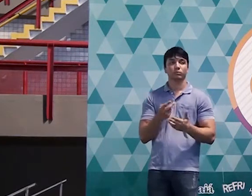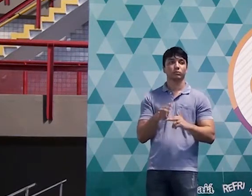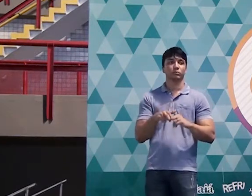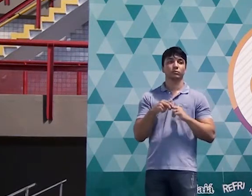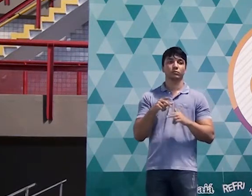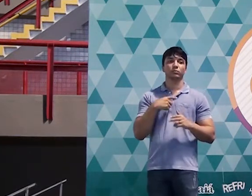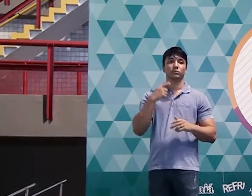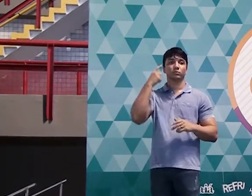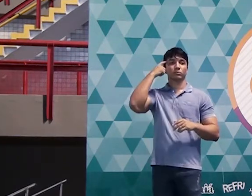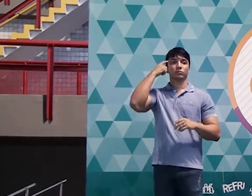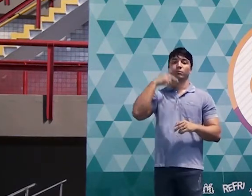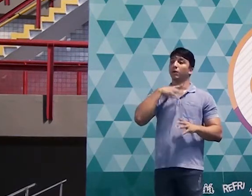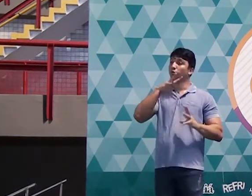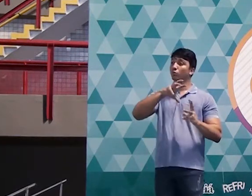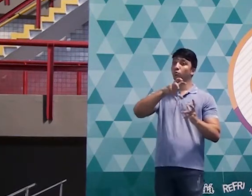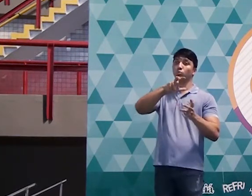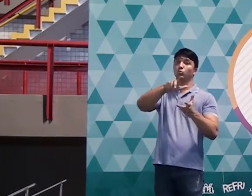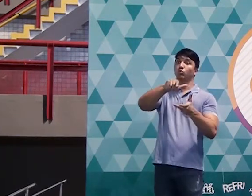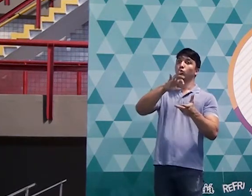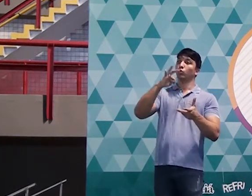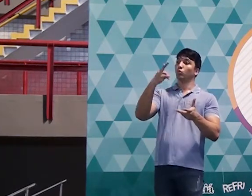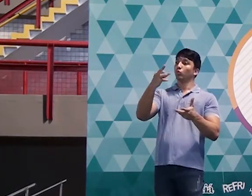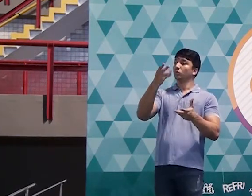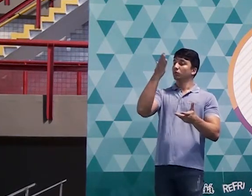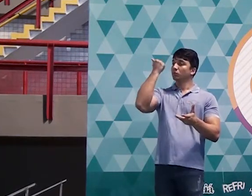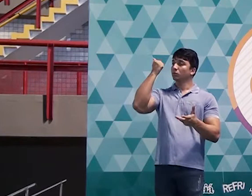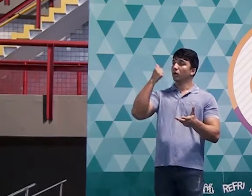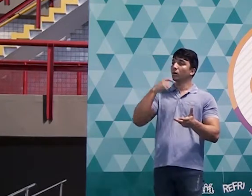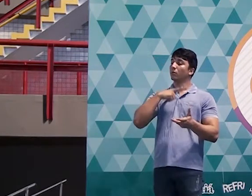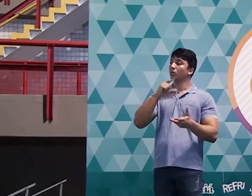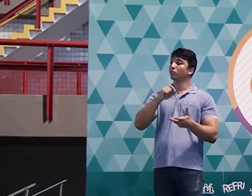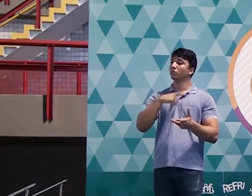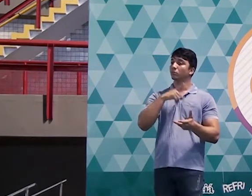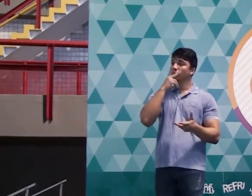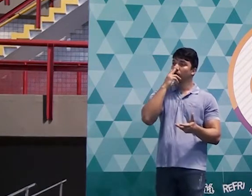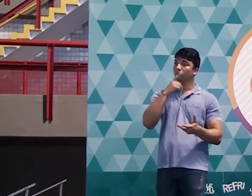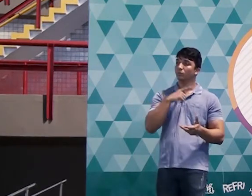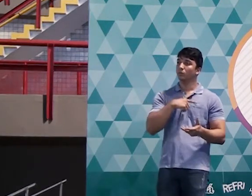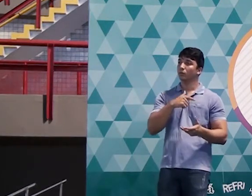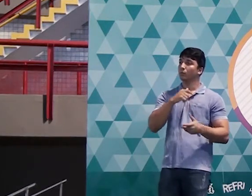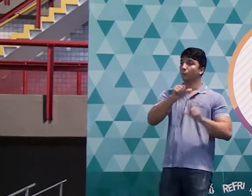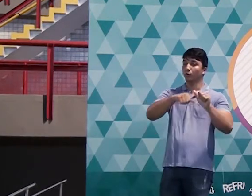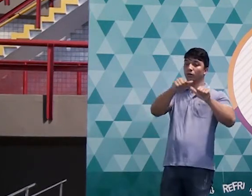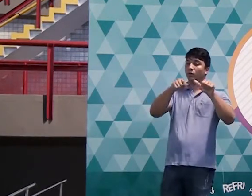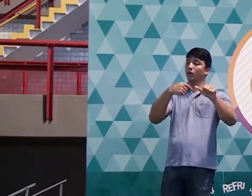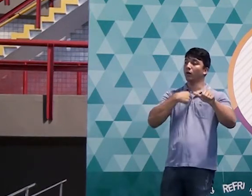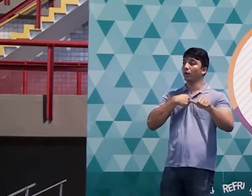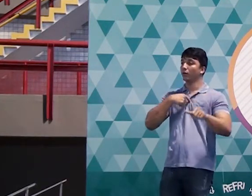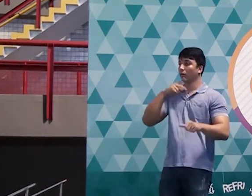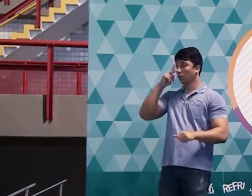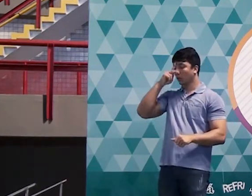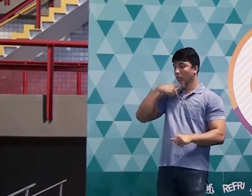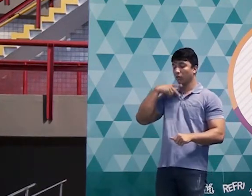aquela impressão de que o mundo inteiro está se transformando e tu estava fazendo